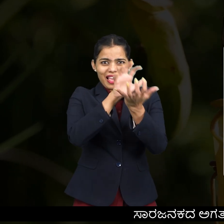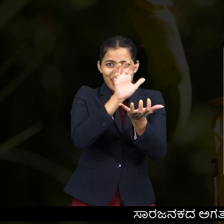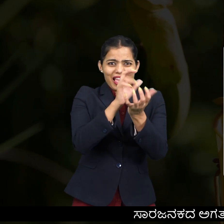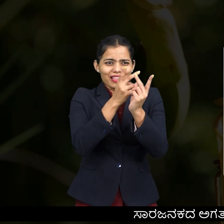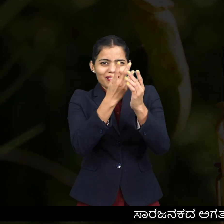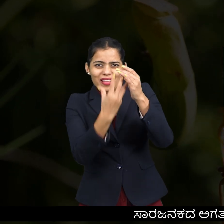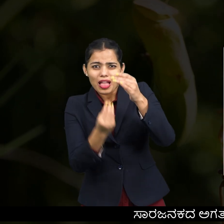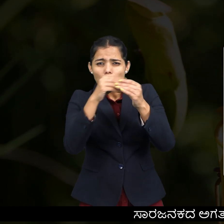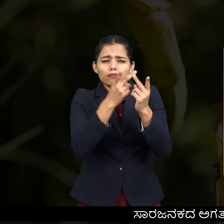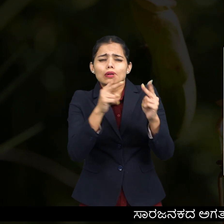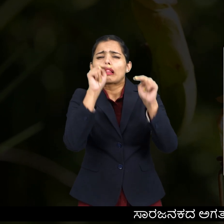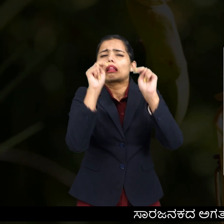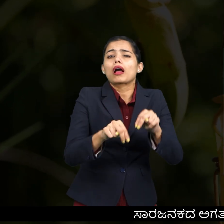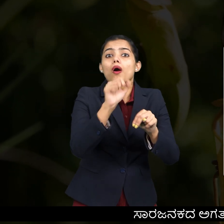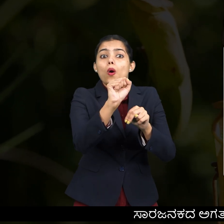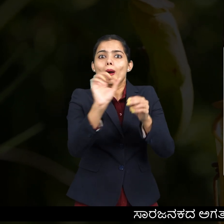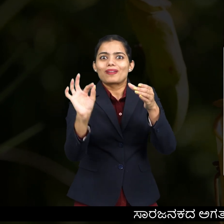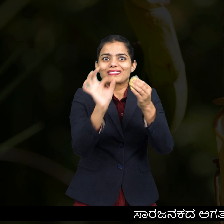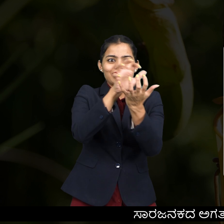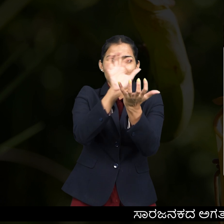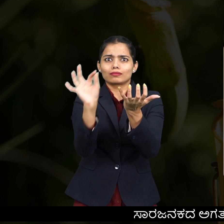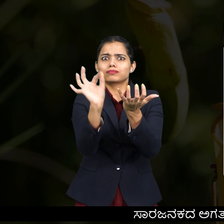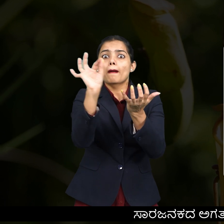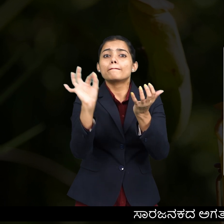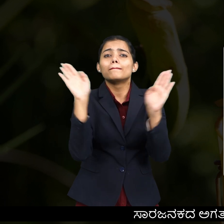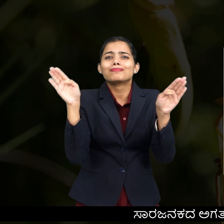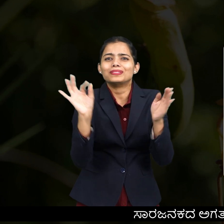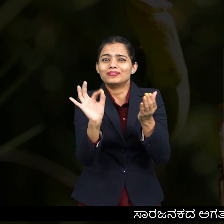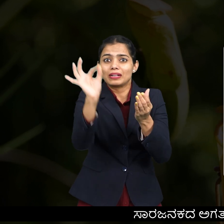ಸಾರಜನಕದ ಅಗತ್ಯವನ್ನು ಪೂರೈಸುತ್ತವೆ.